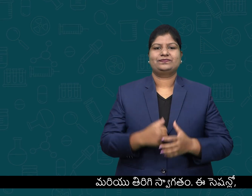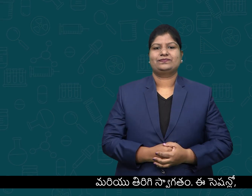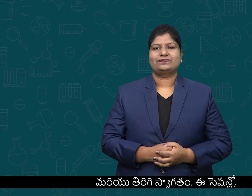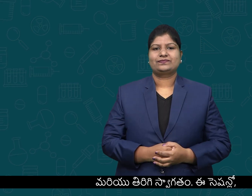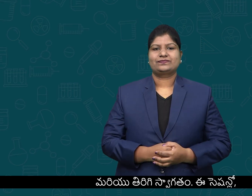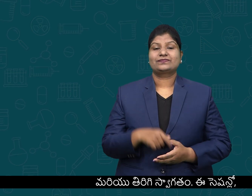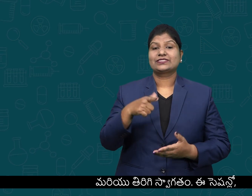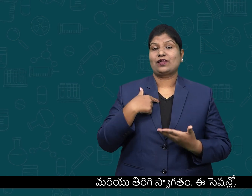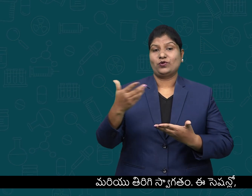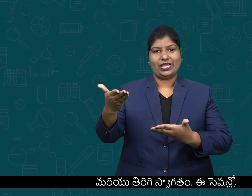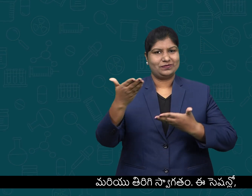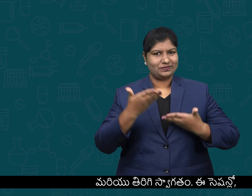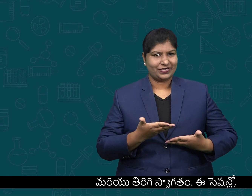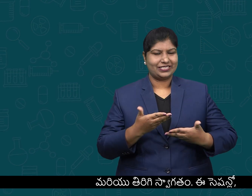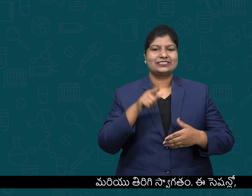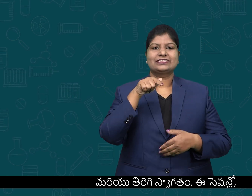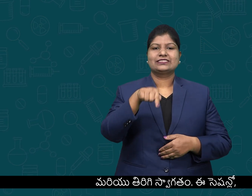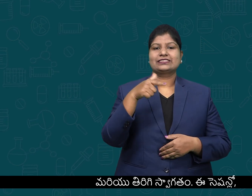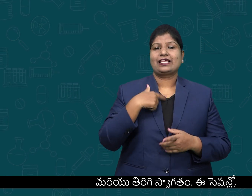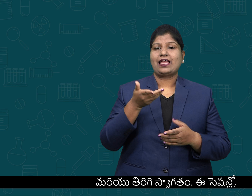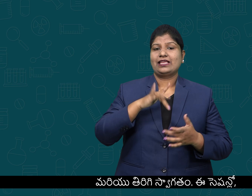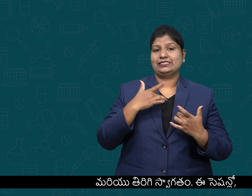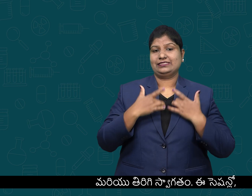మరియు తిరిగి స్వాగతం. ఈ సెషన్లో